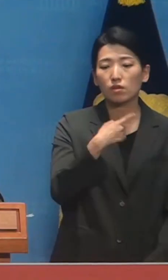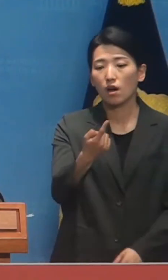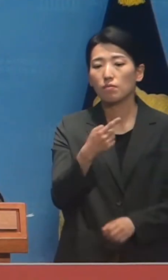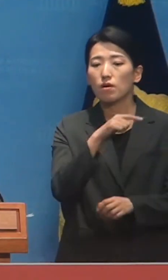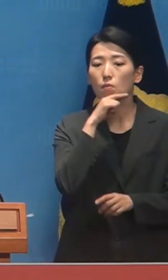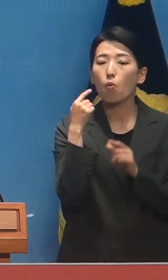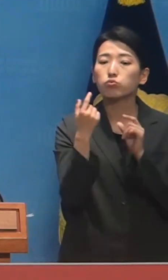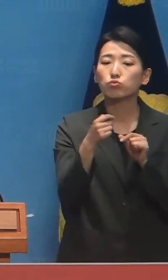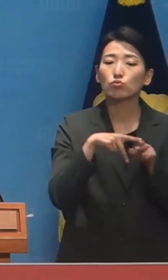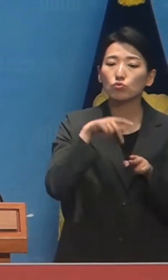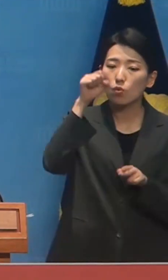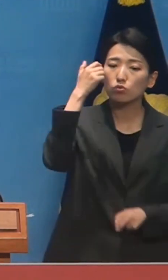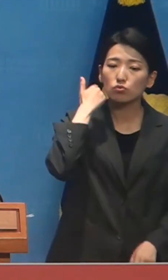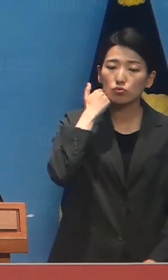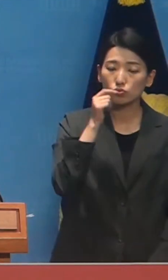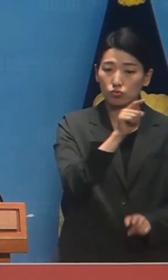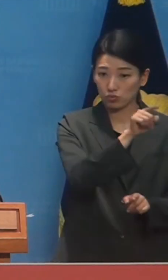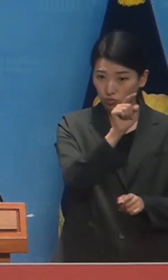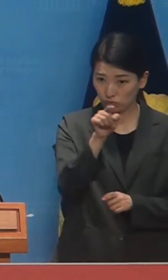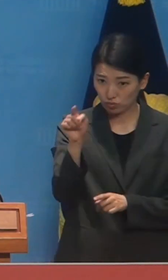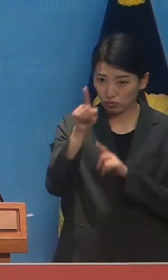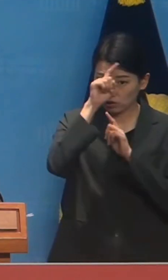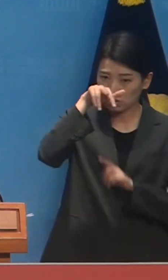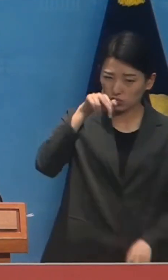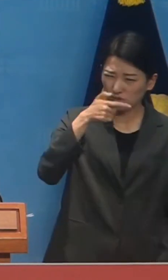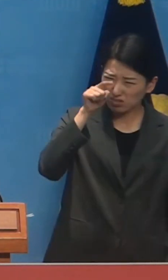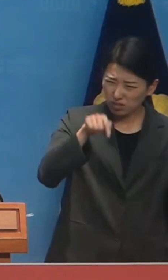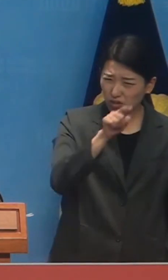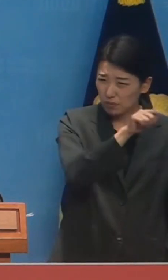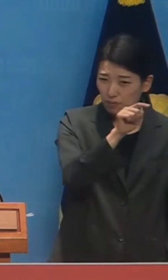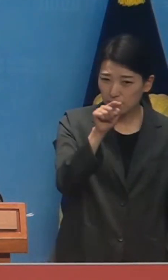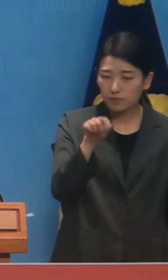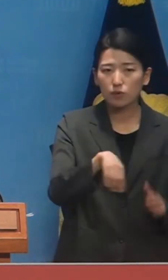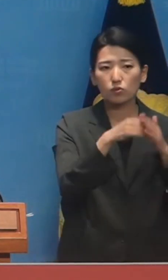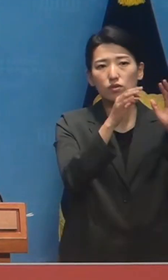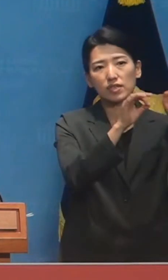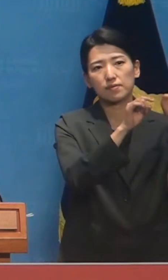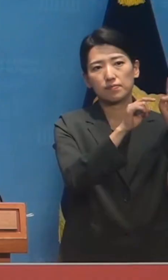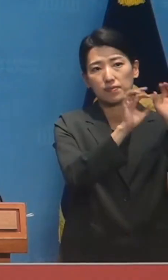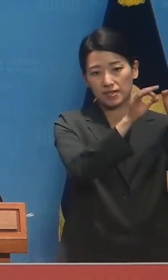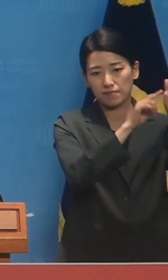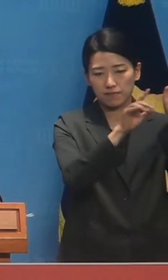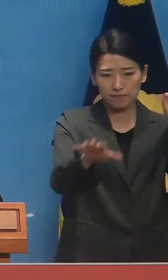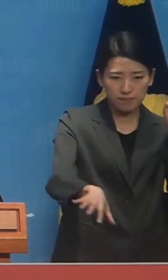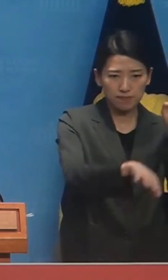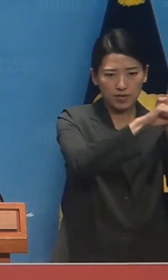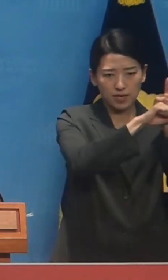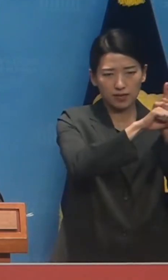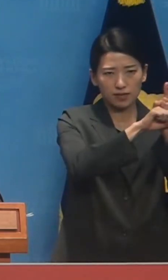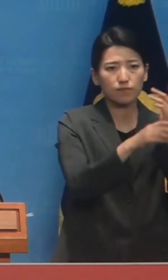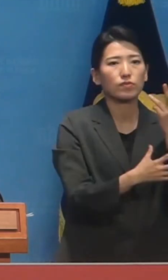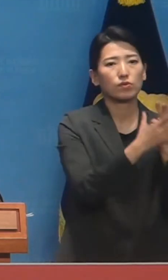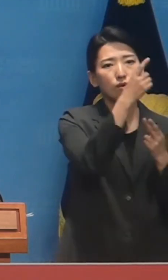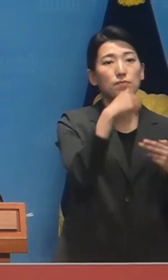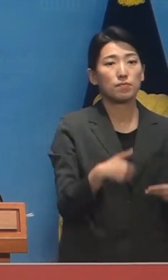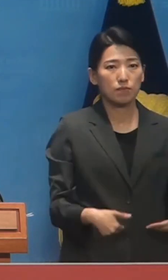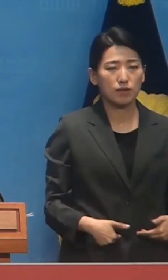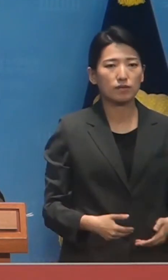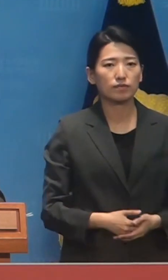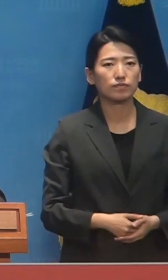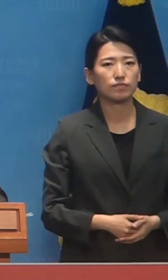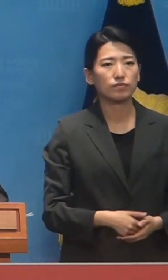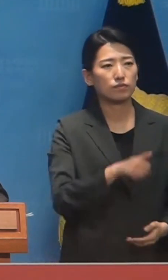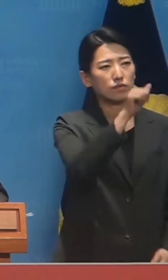인사들은 김문수 후보 중심으로 힘을 모아야 된다고 생각합니다. 홍준표